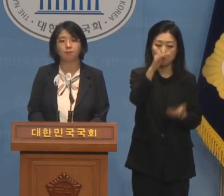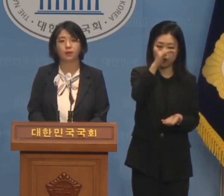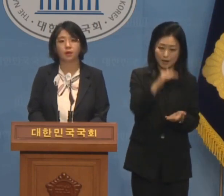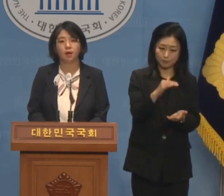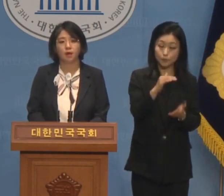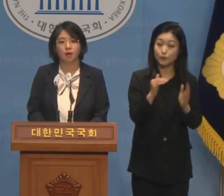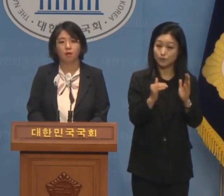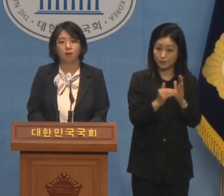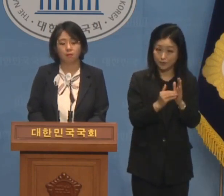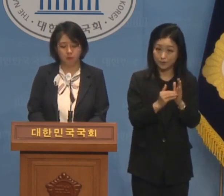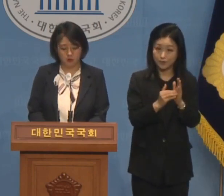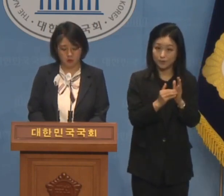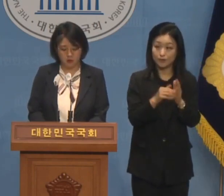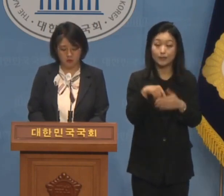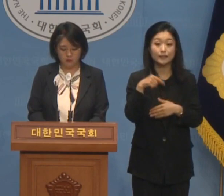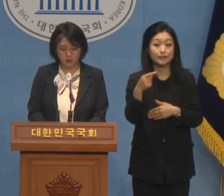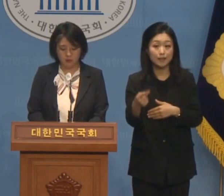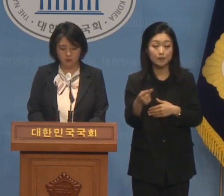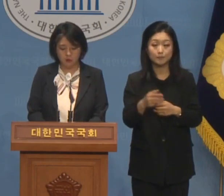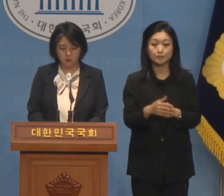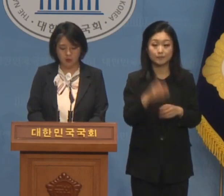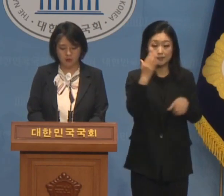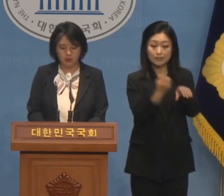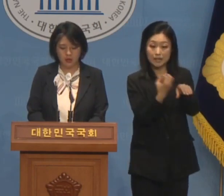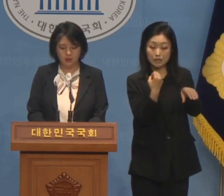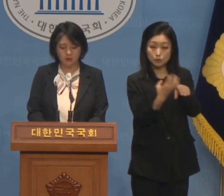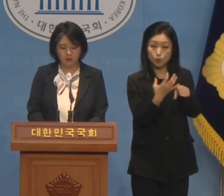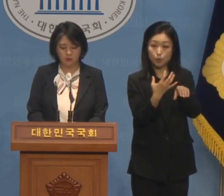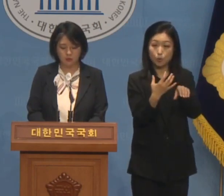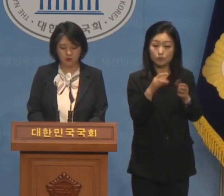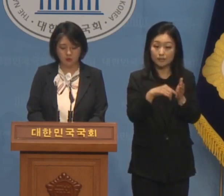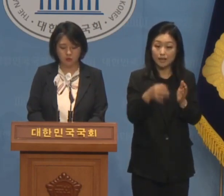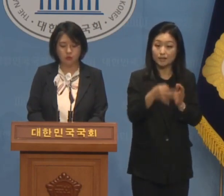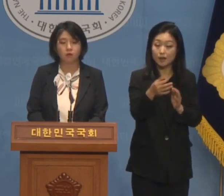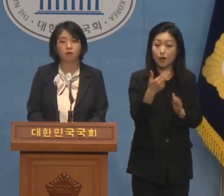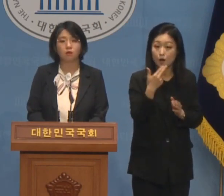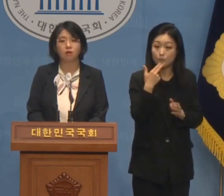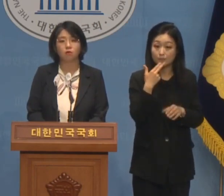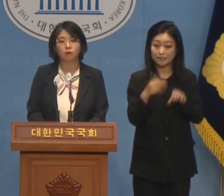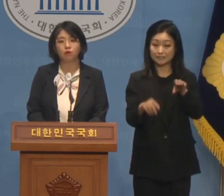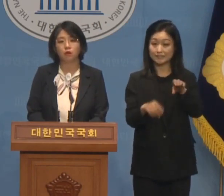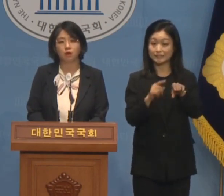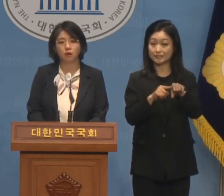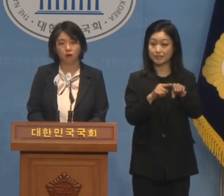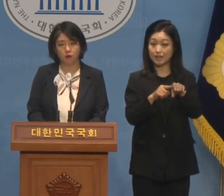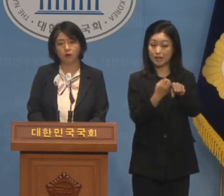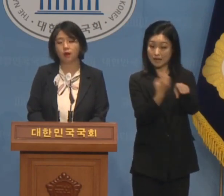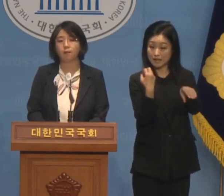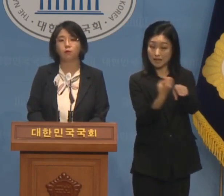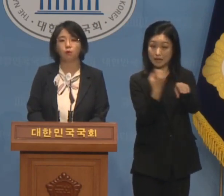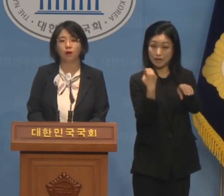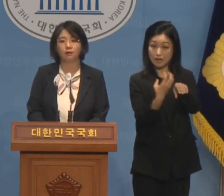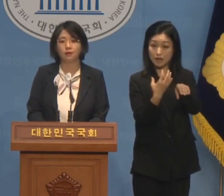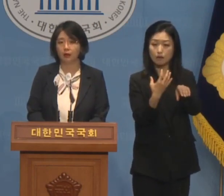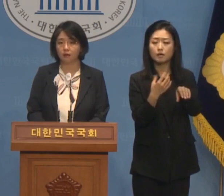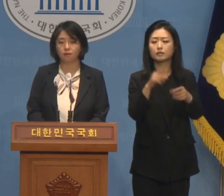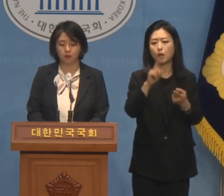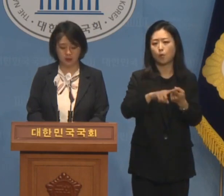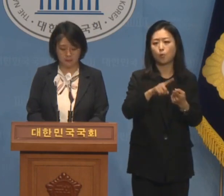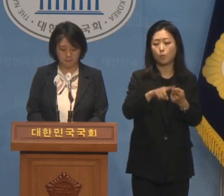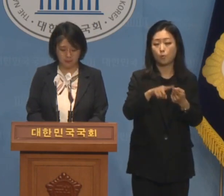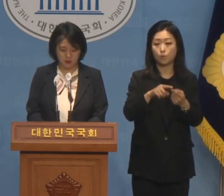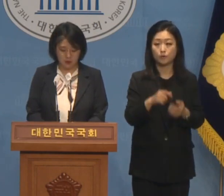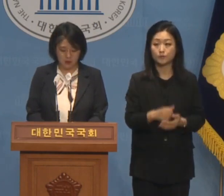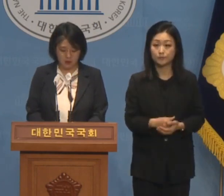감소했습니다. 반면 탄소 부담금을 적용하지 않은 자동차 연료는 탄소 배출량이 거의 감소하지